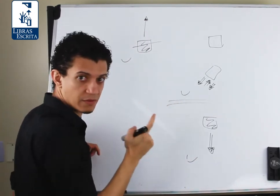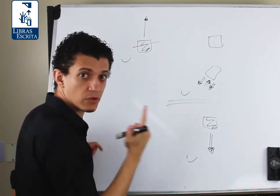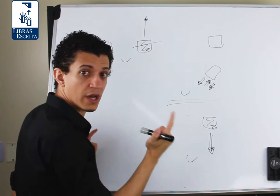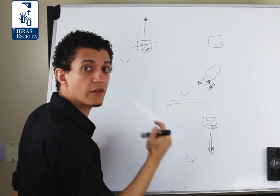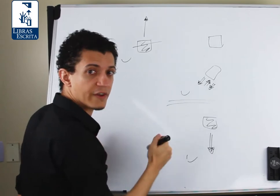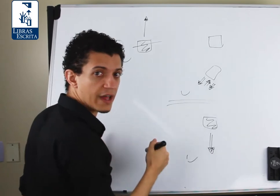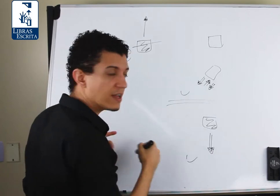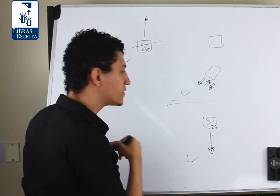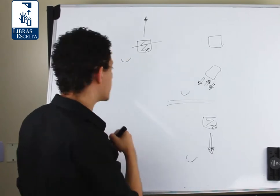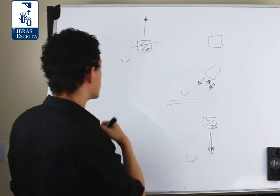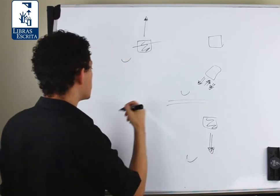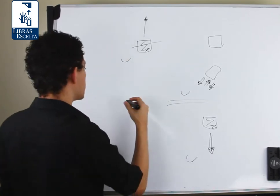simultâneo, ficaria assim.